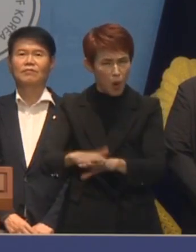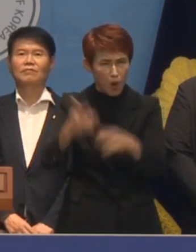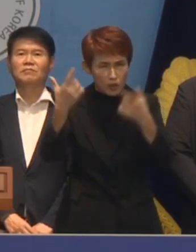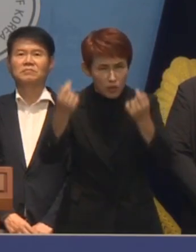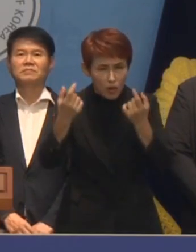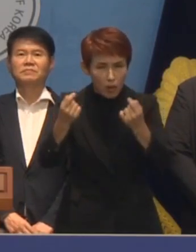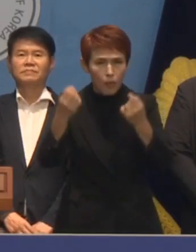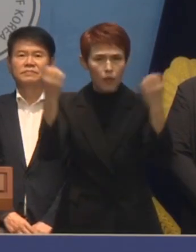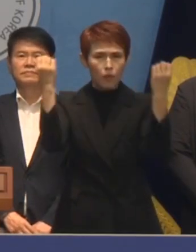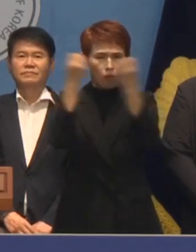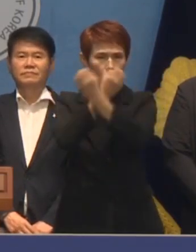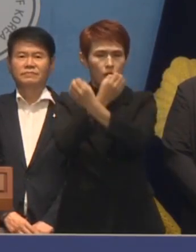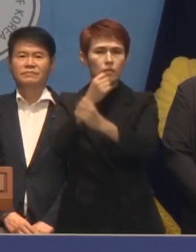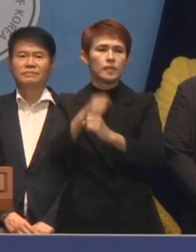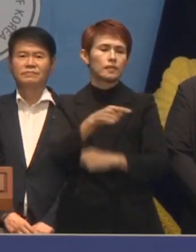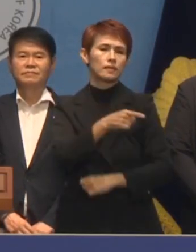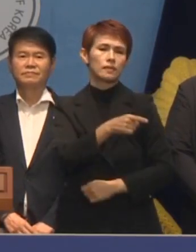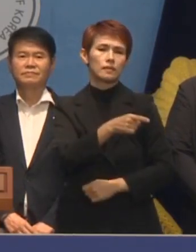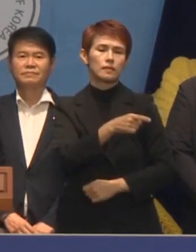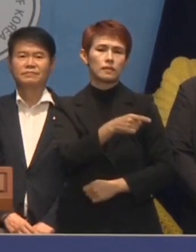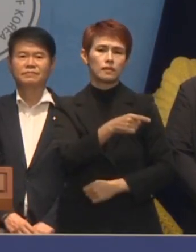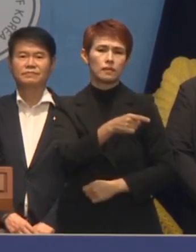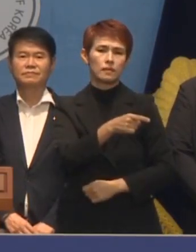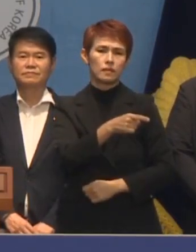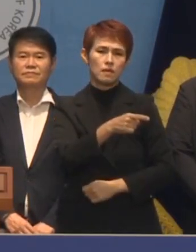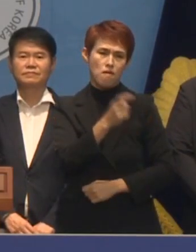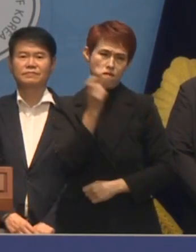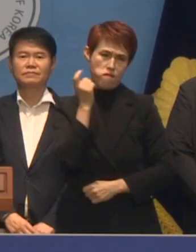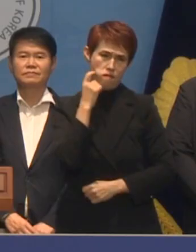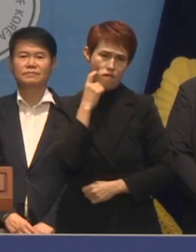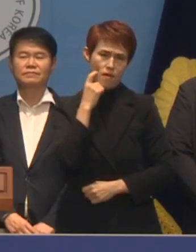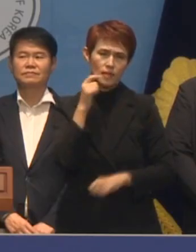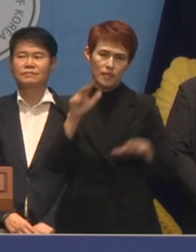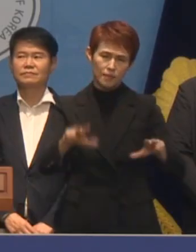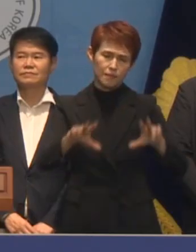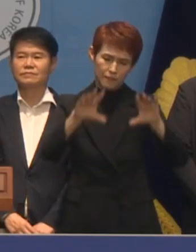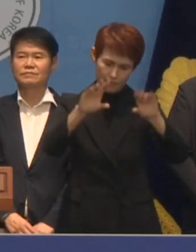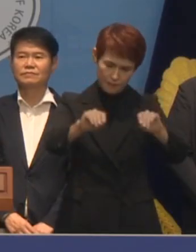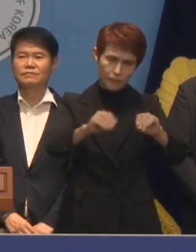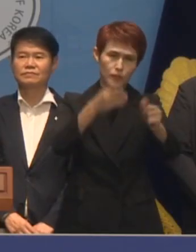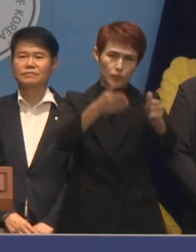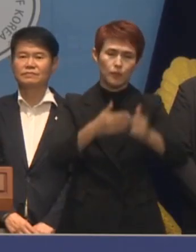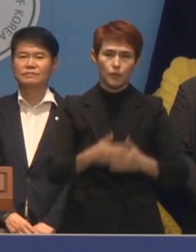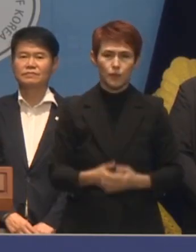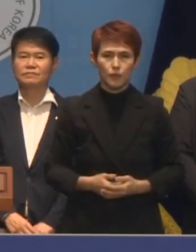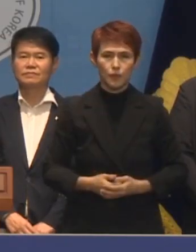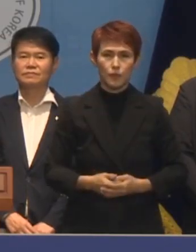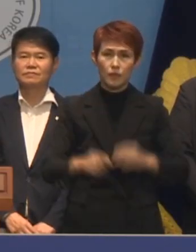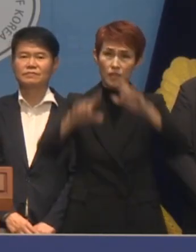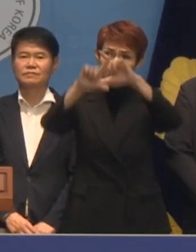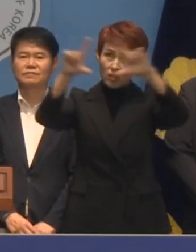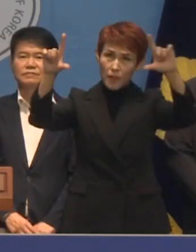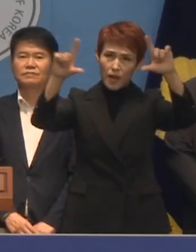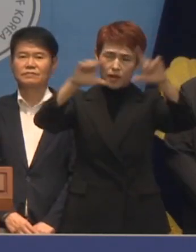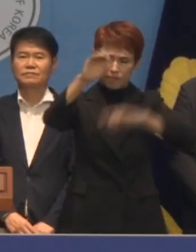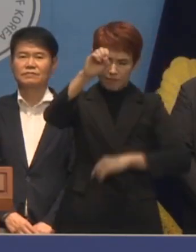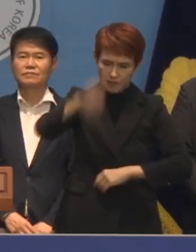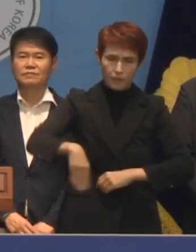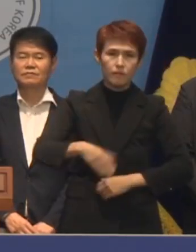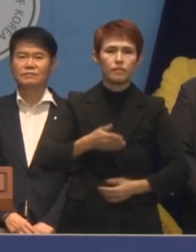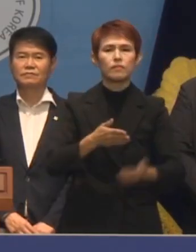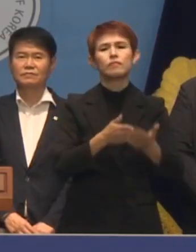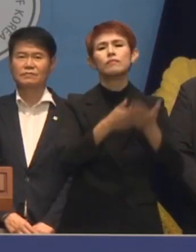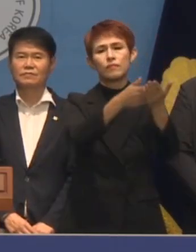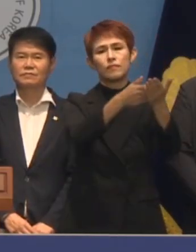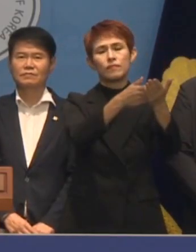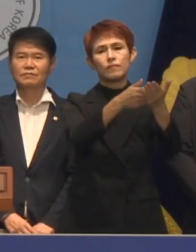이렇게 호도해서 거짓 선동하는 것을 당장 중단하고 거짓 현수막을 자진해서